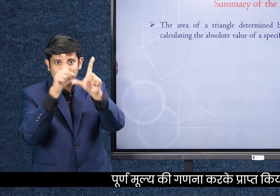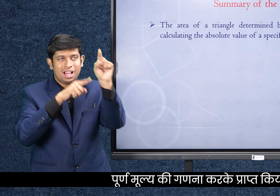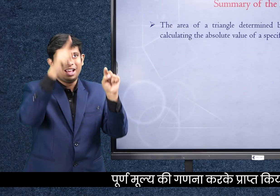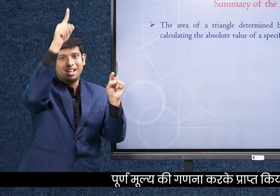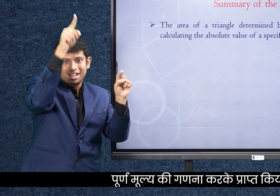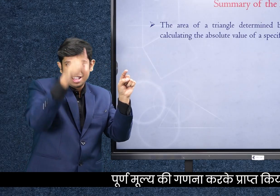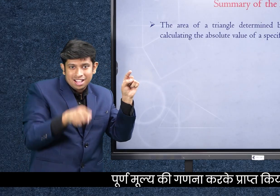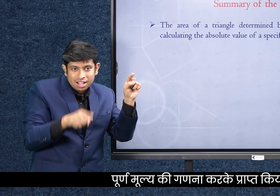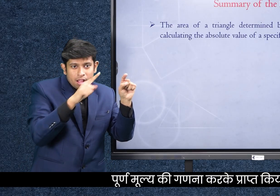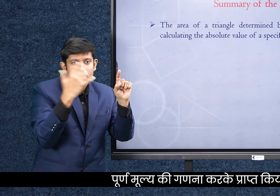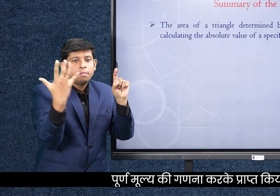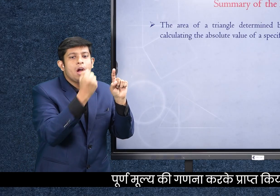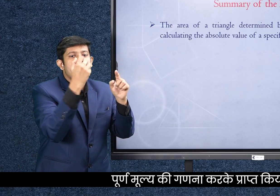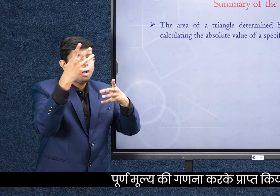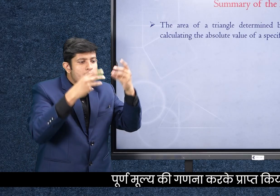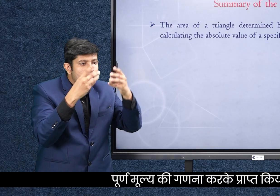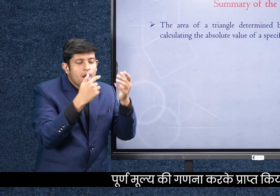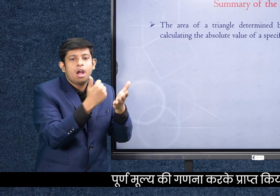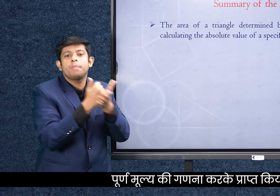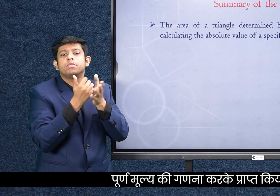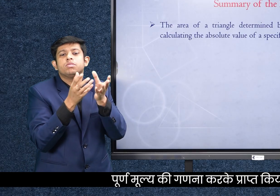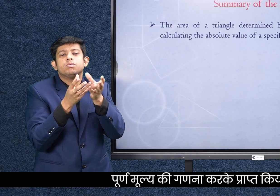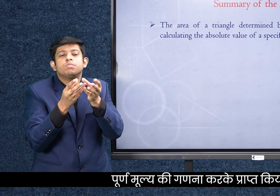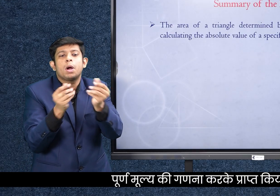मूल्य की गणना करके प्राप्त किया जाता है।